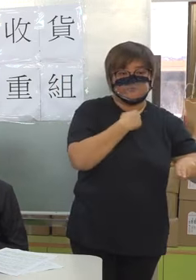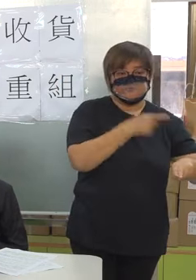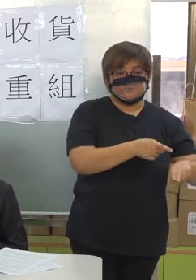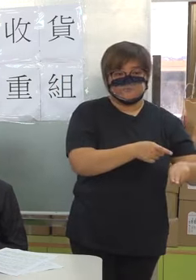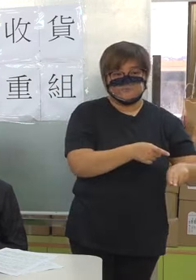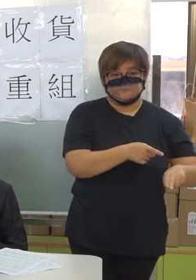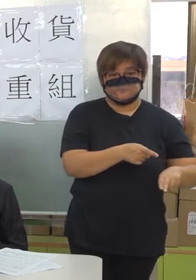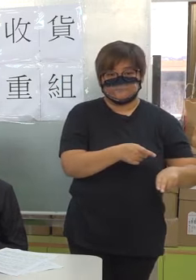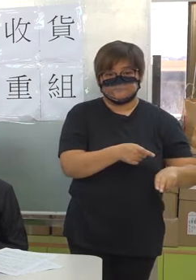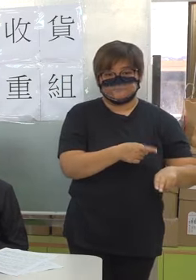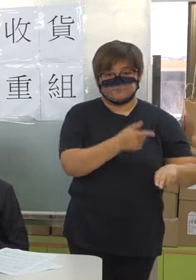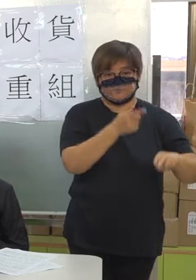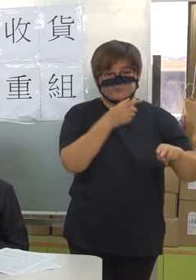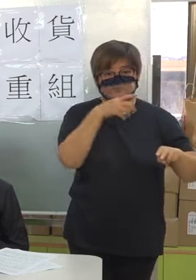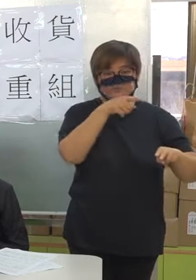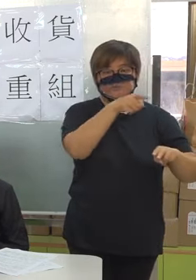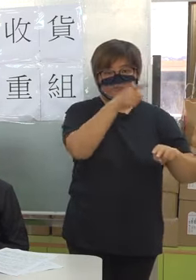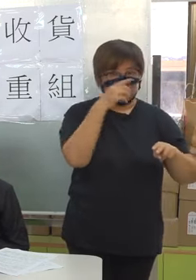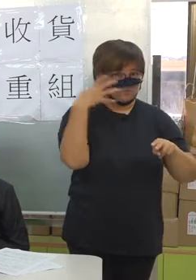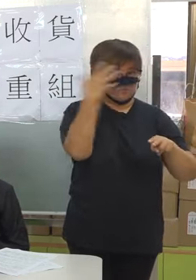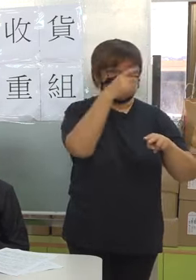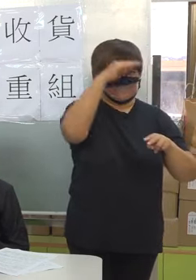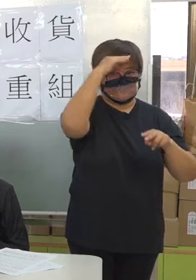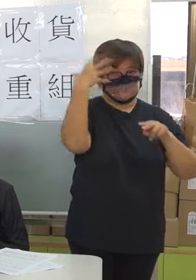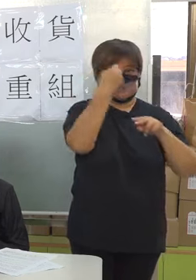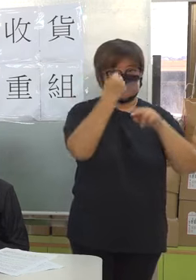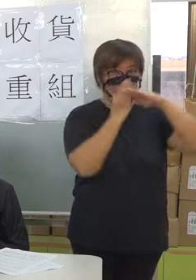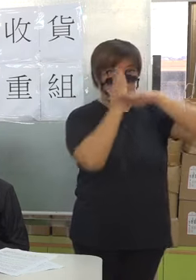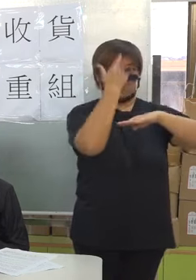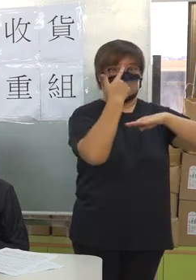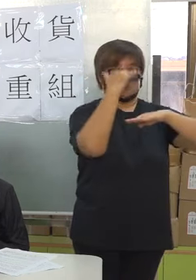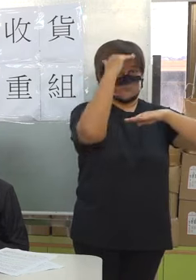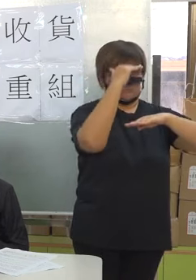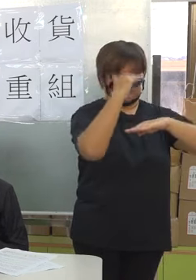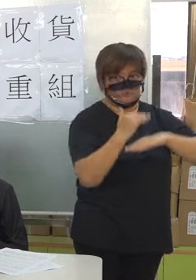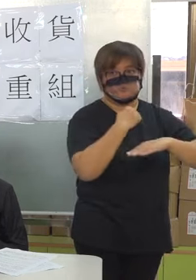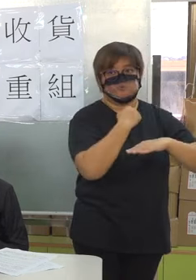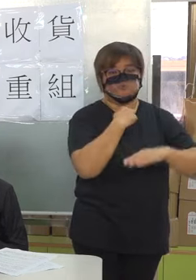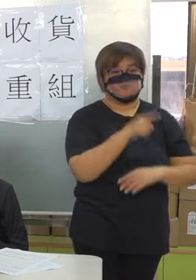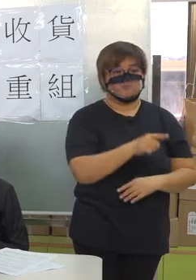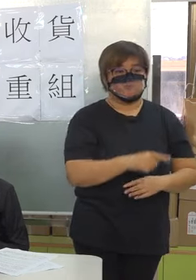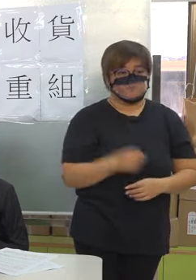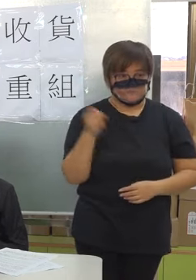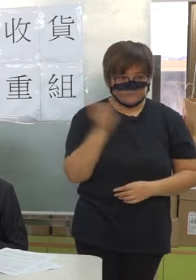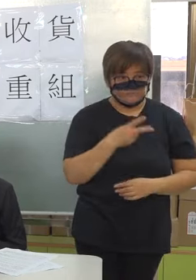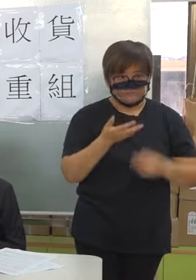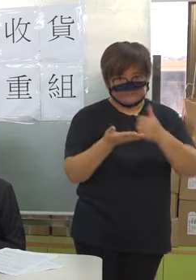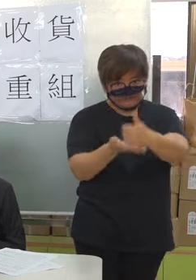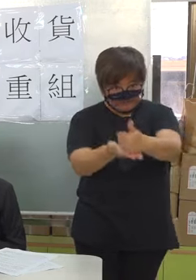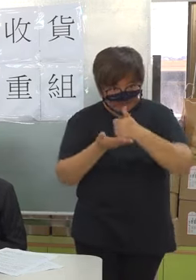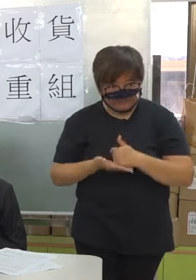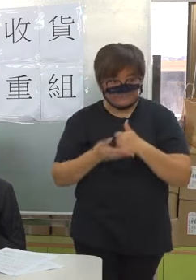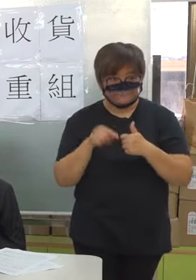盡量是在他新、就是、招募的人員方面是考量回是加入回一些符合我們現代化人權的一